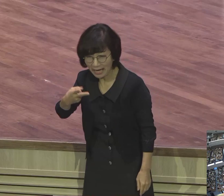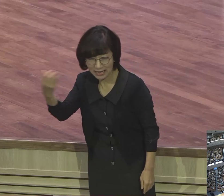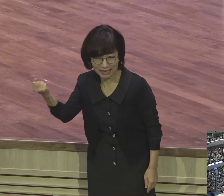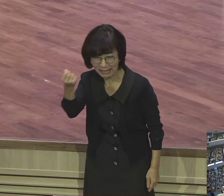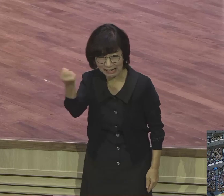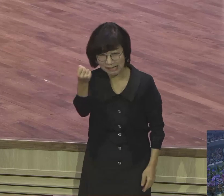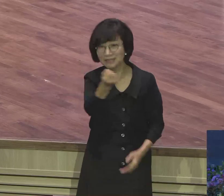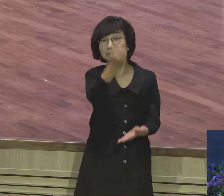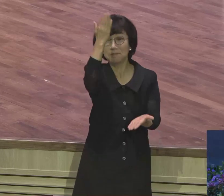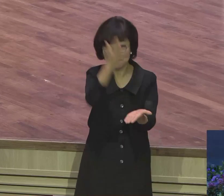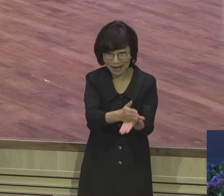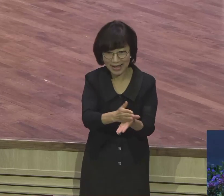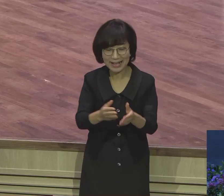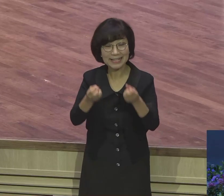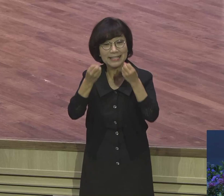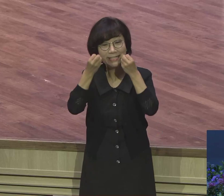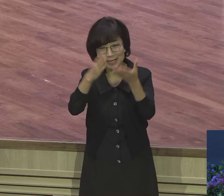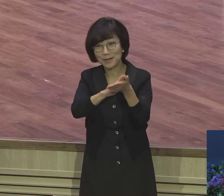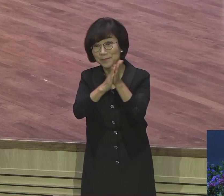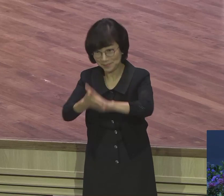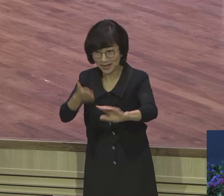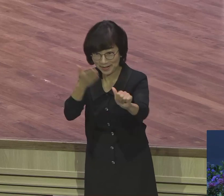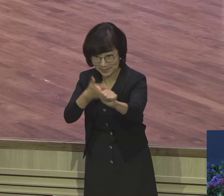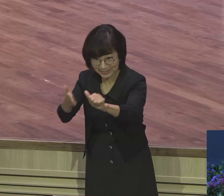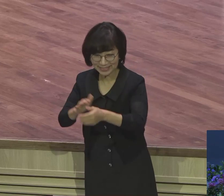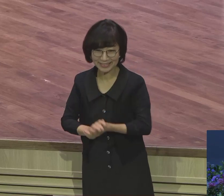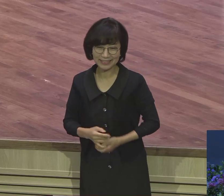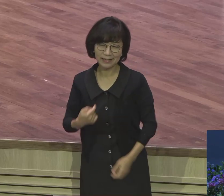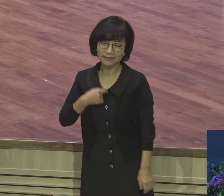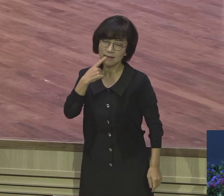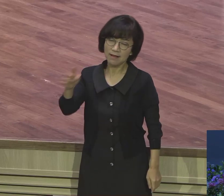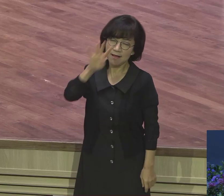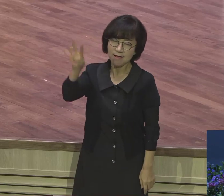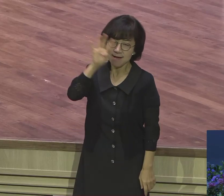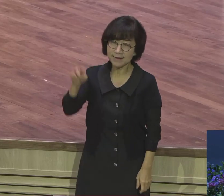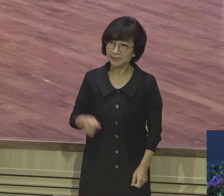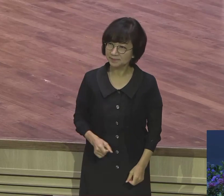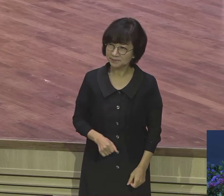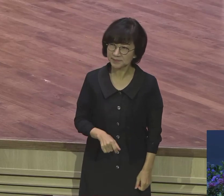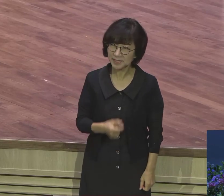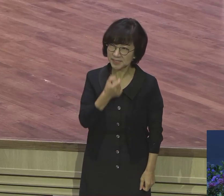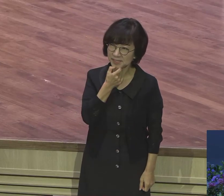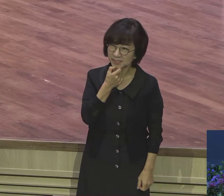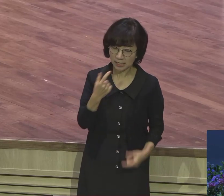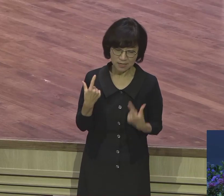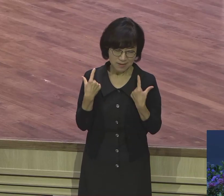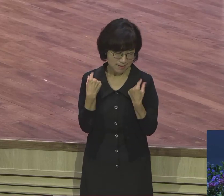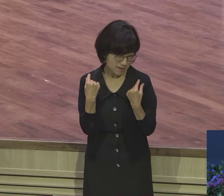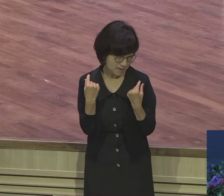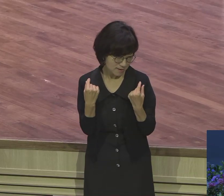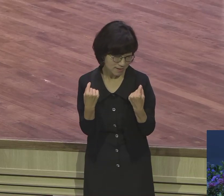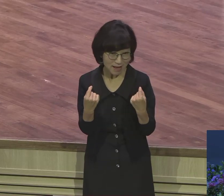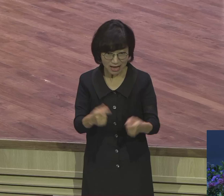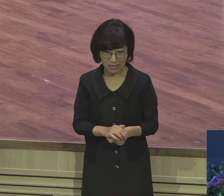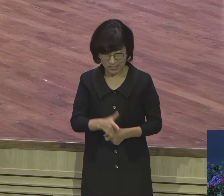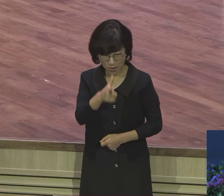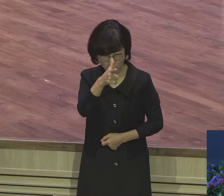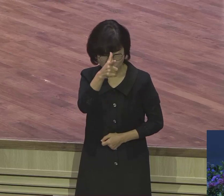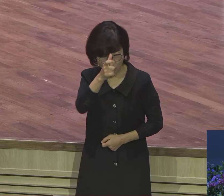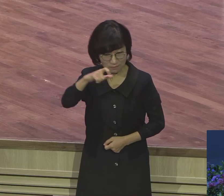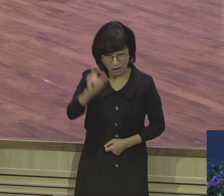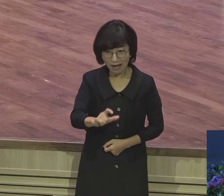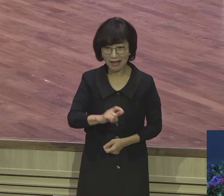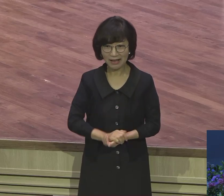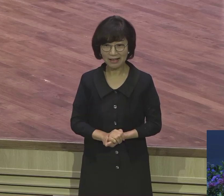벗습니다. 맨날 말해도 안 바뀌어요. 안 바뀌어. 그래 놓고 바뀐 척해요. 아이고